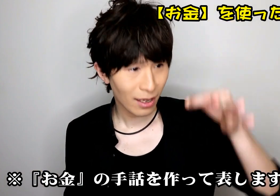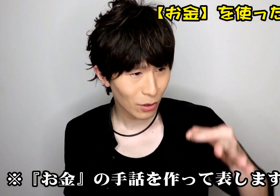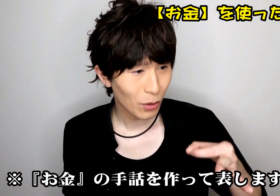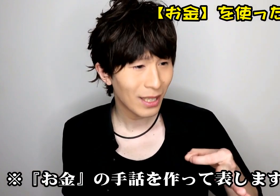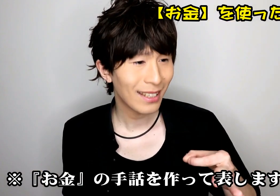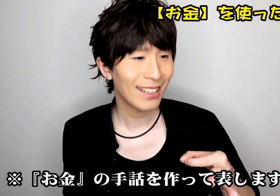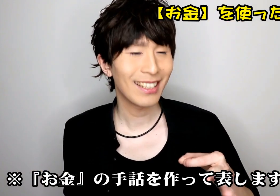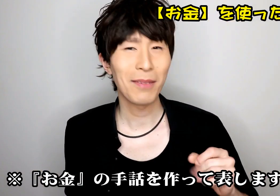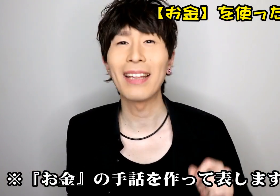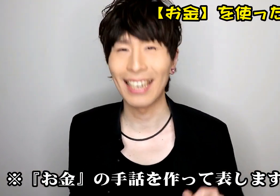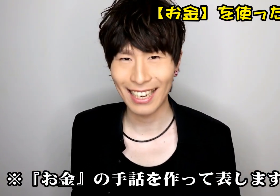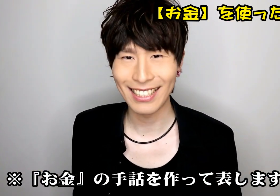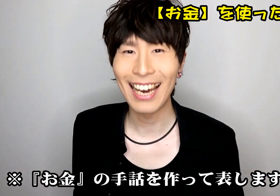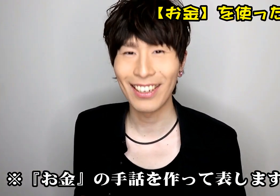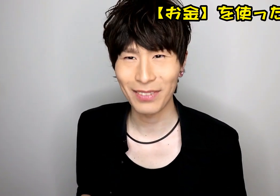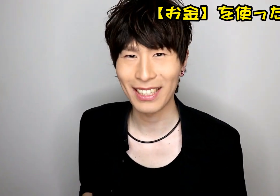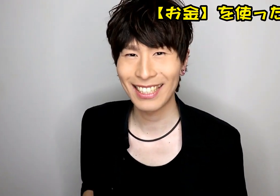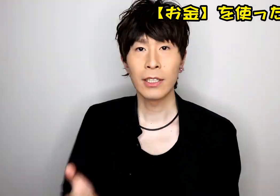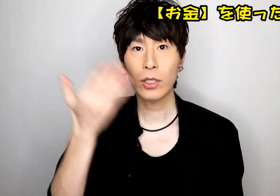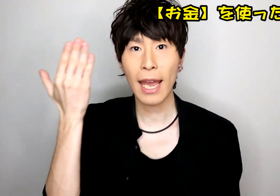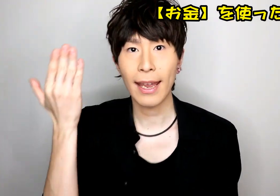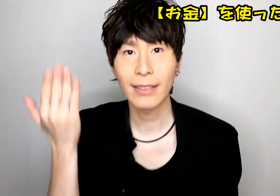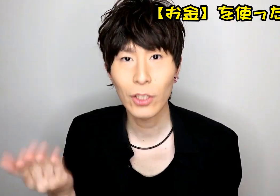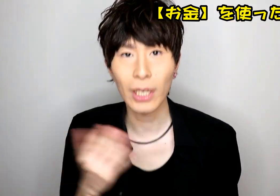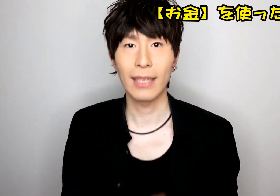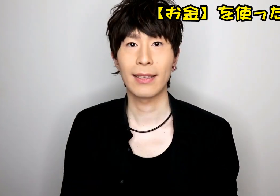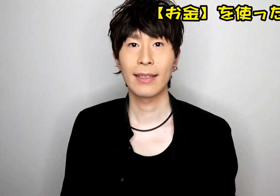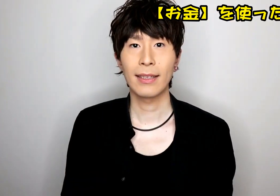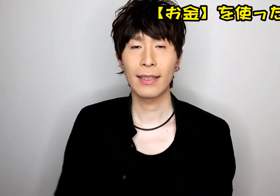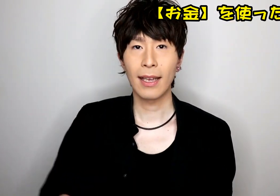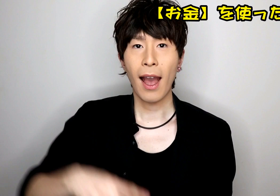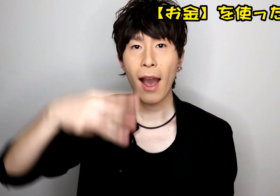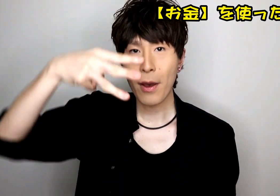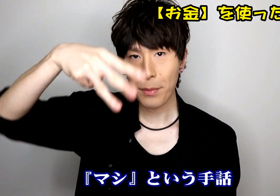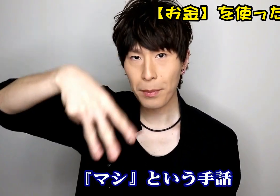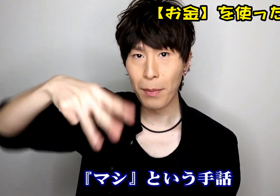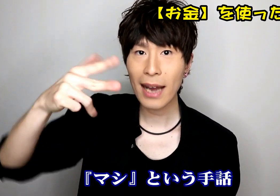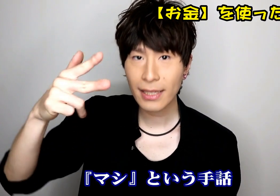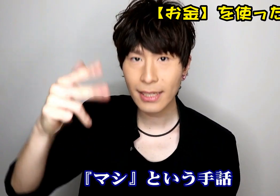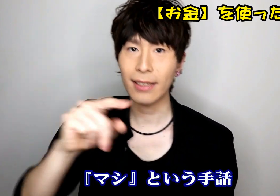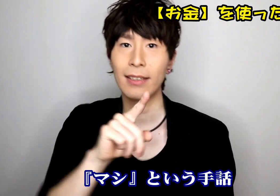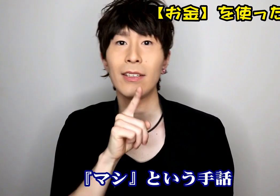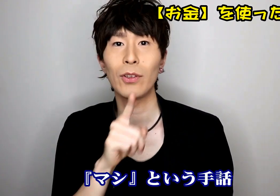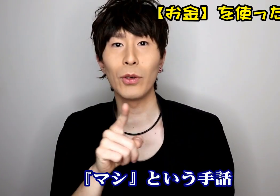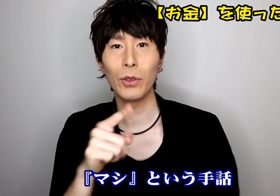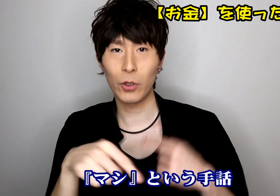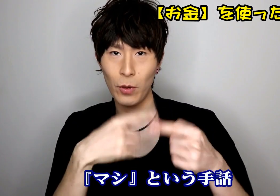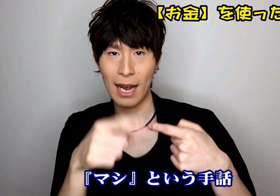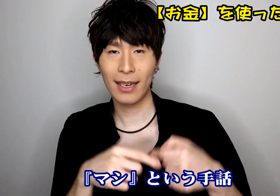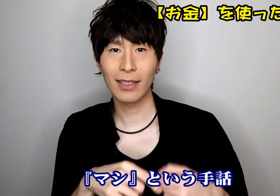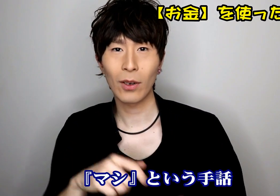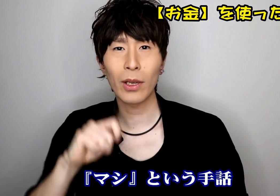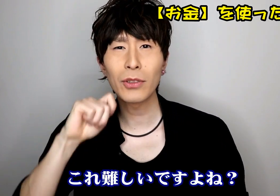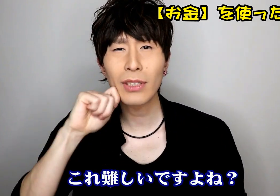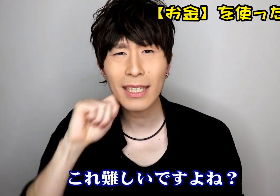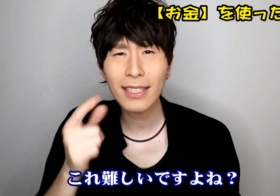っくん安いみたいな感じで表します。そして次、マシという手話、これ難しいです